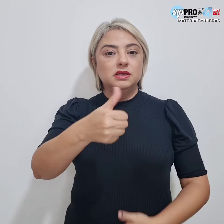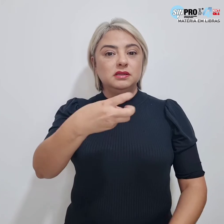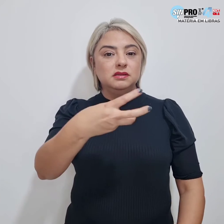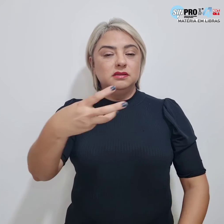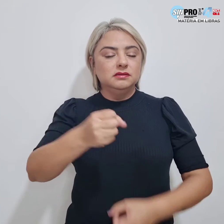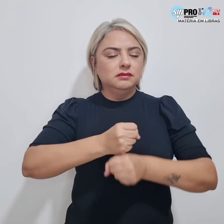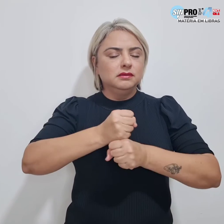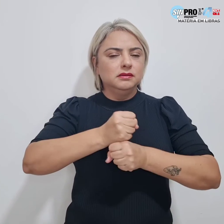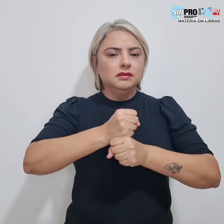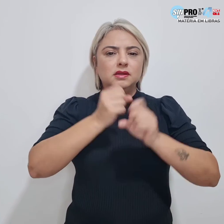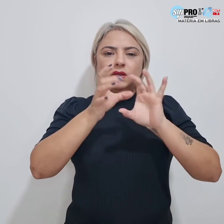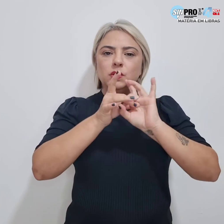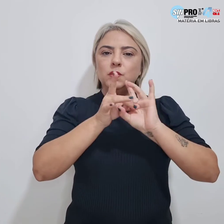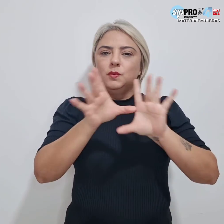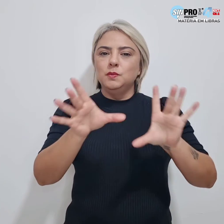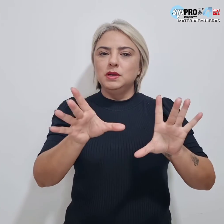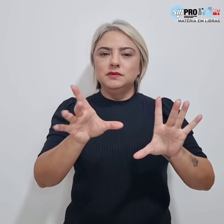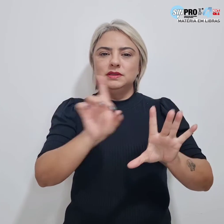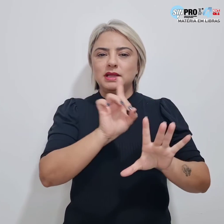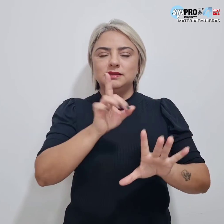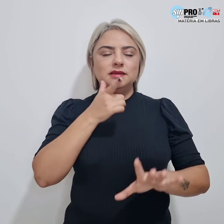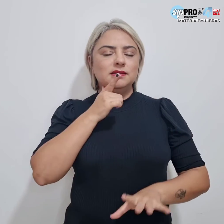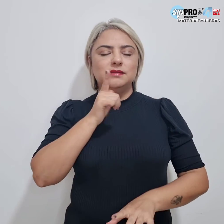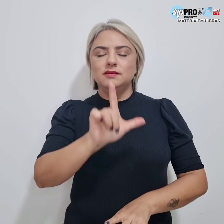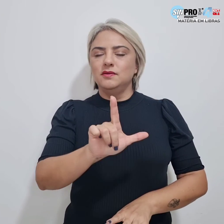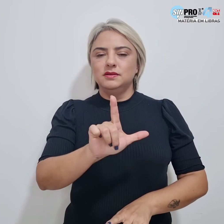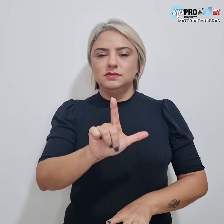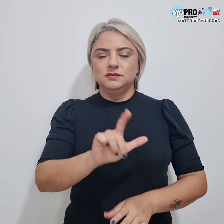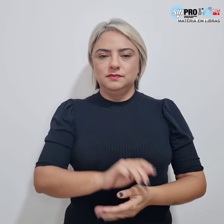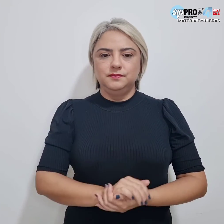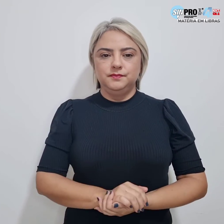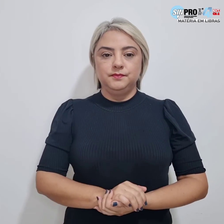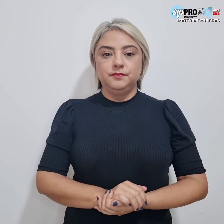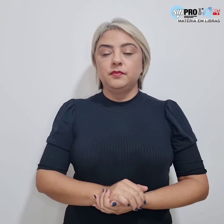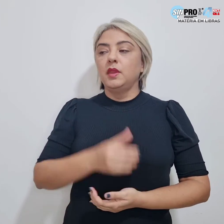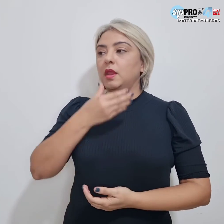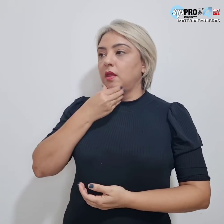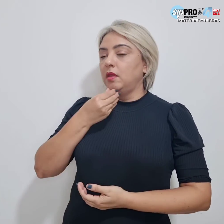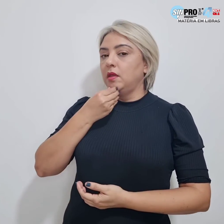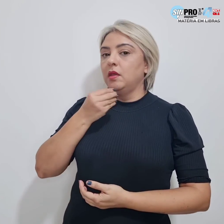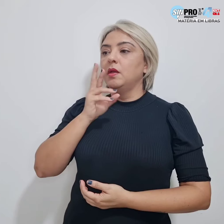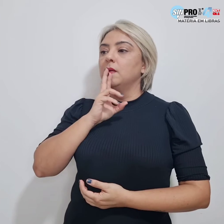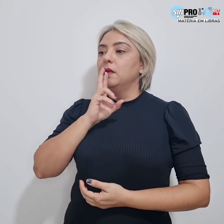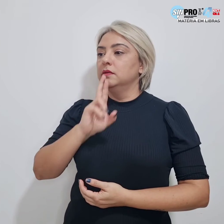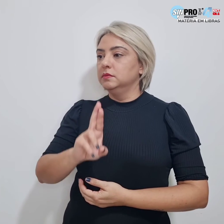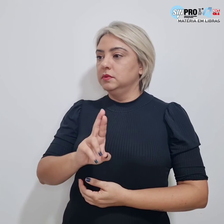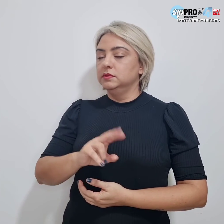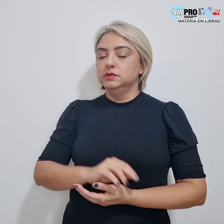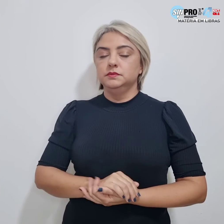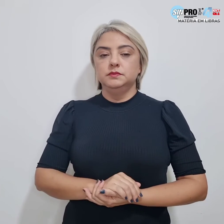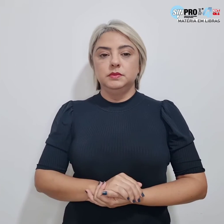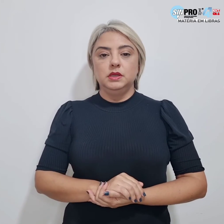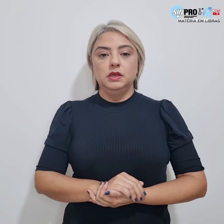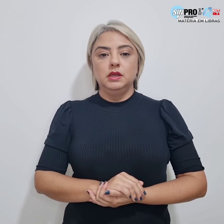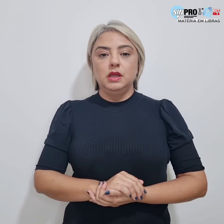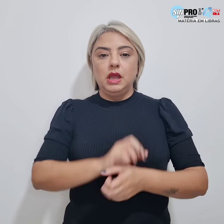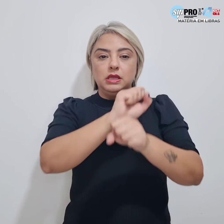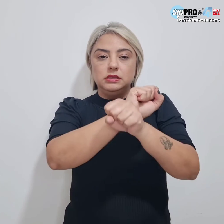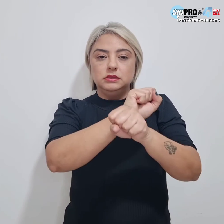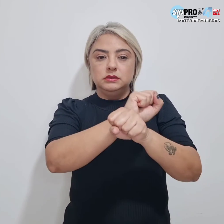uma liberdade ainda não obtida? Edi Carlos Alvino da Silva. A escravização dos